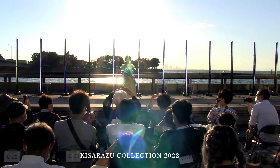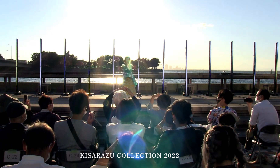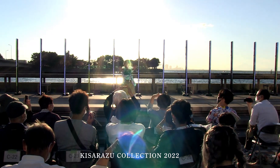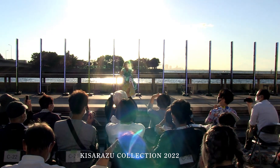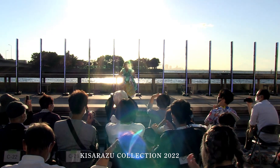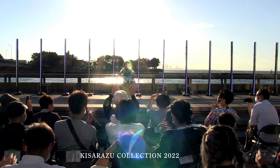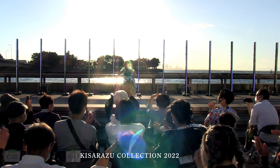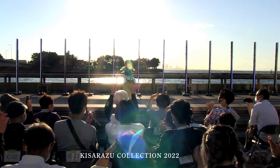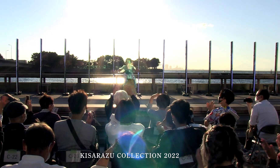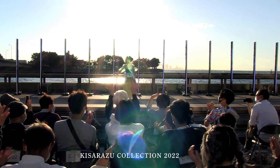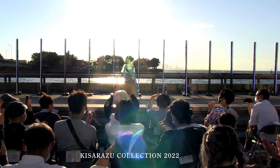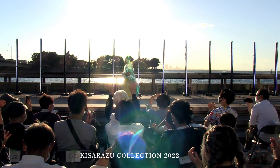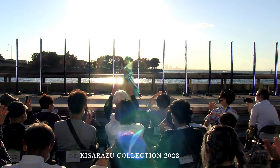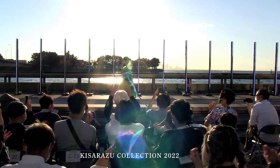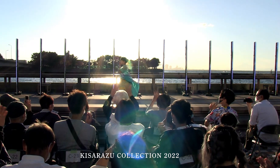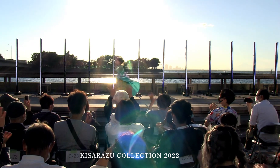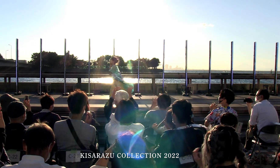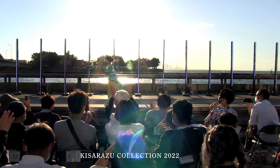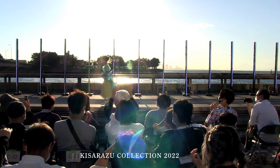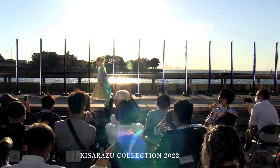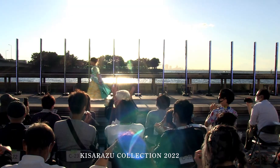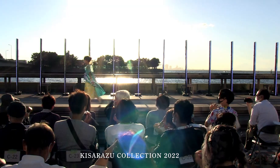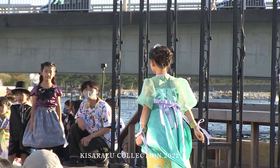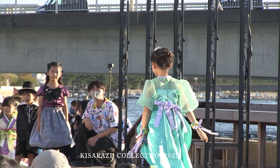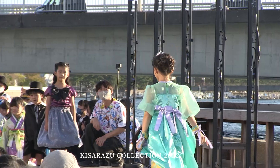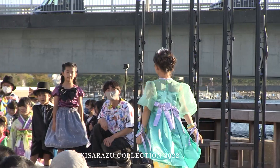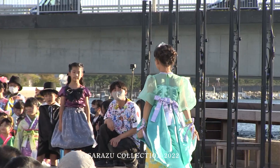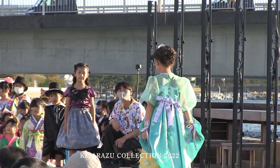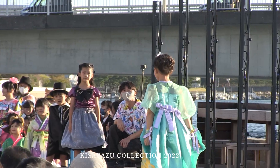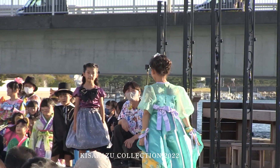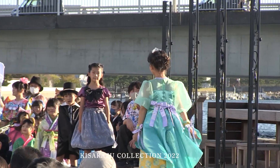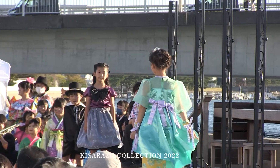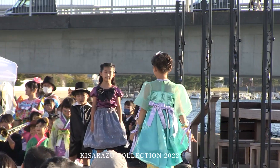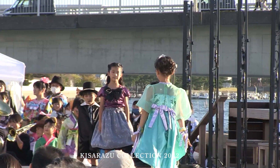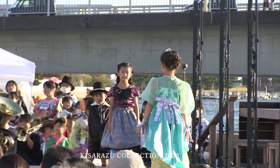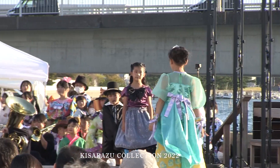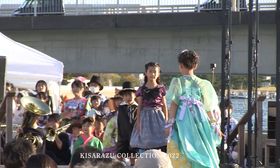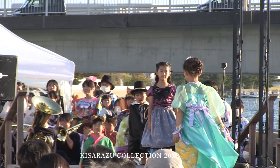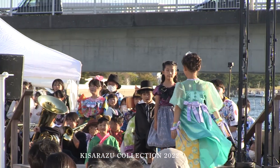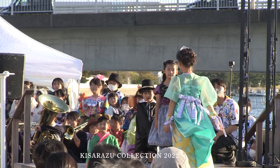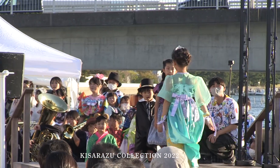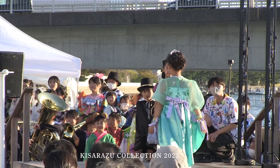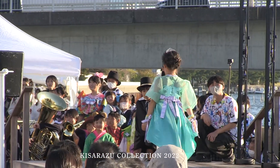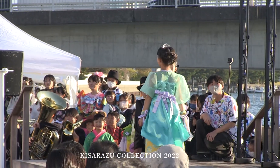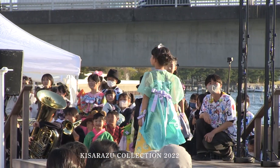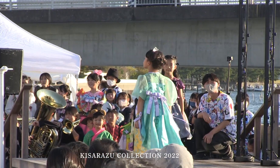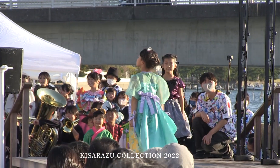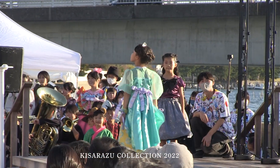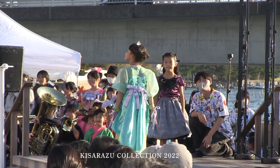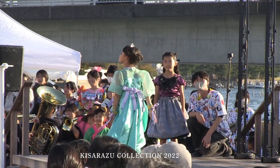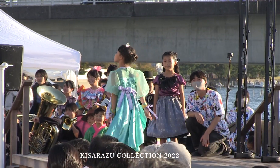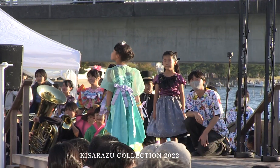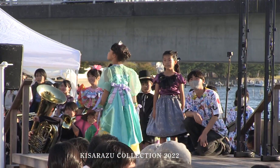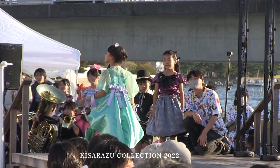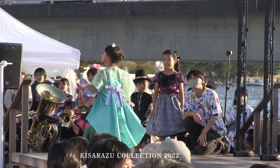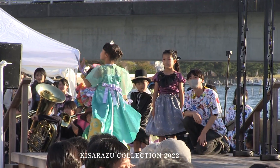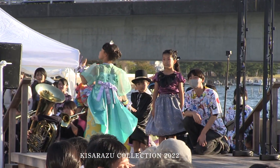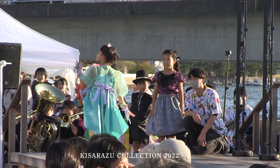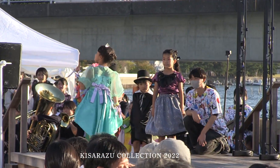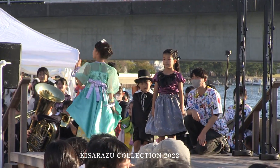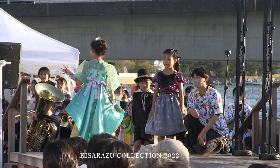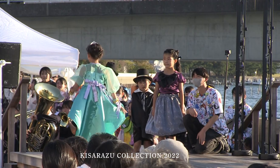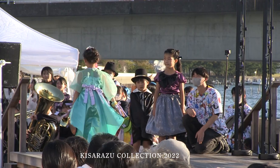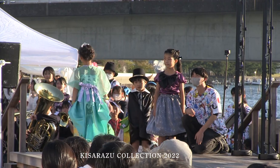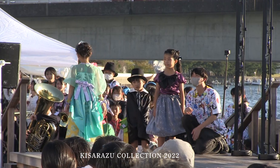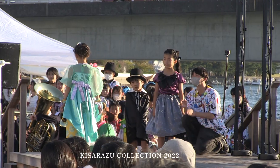衣装にはたくさんの人の思いが込められています。ぜひ見てください。 まるでお